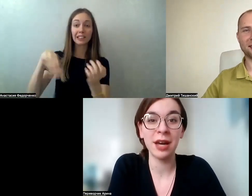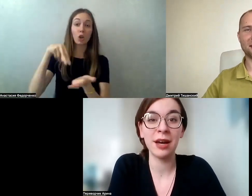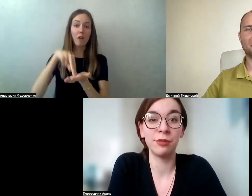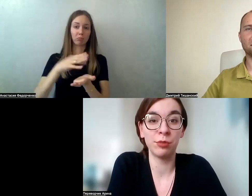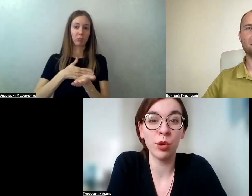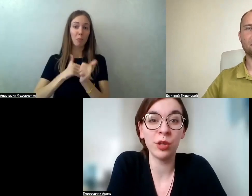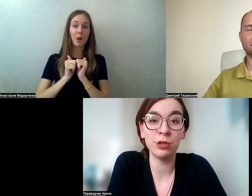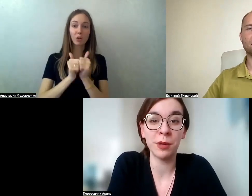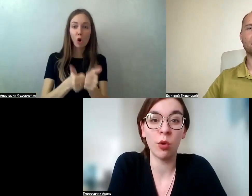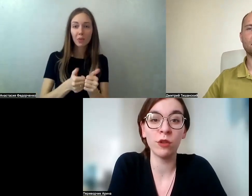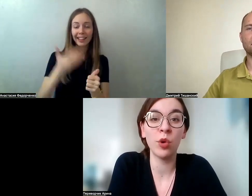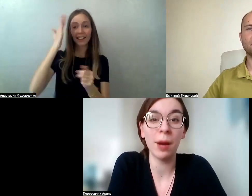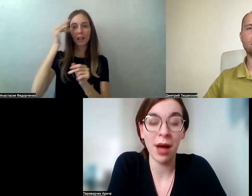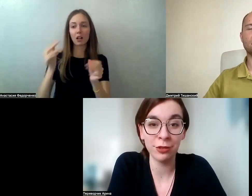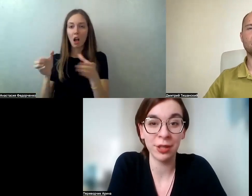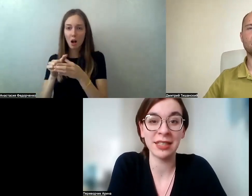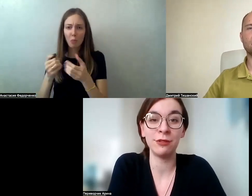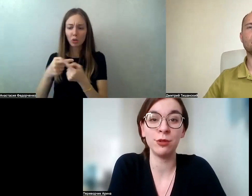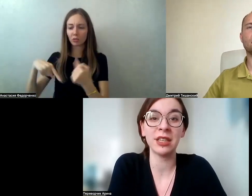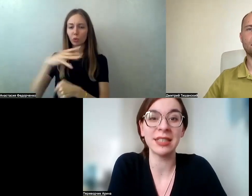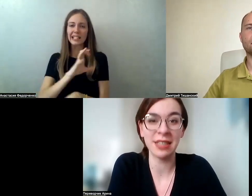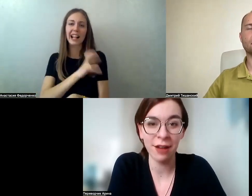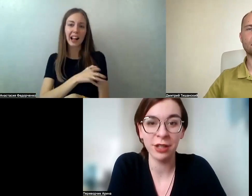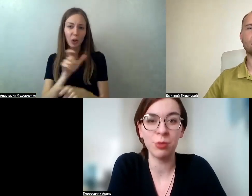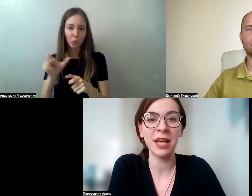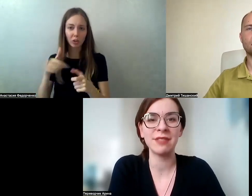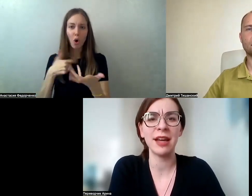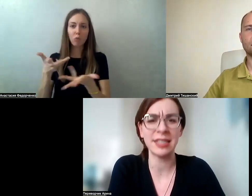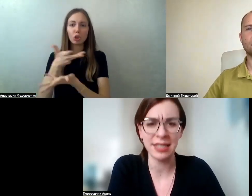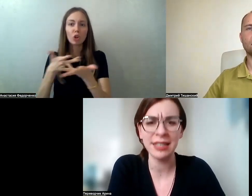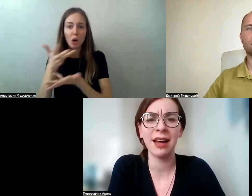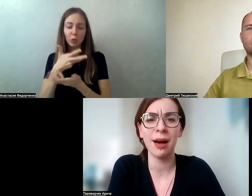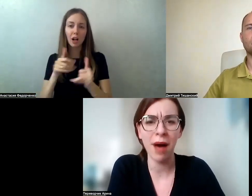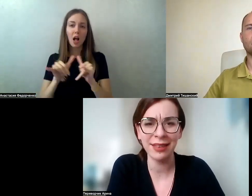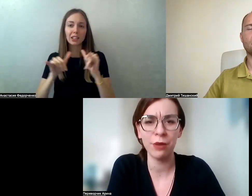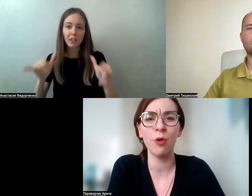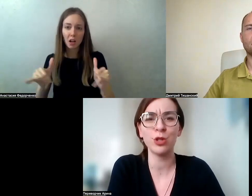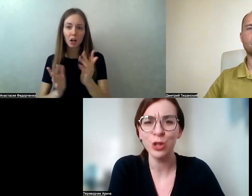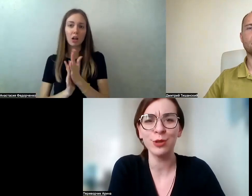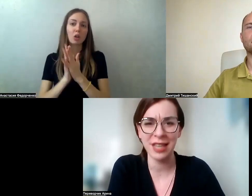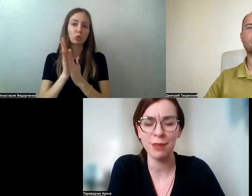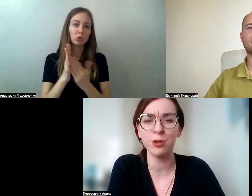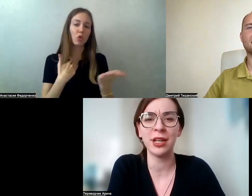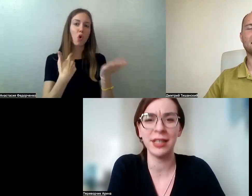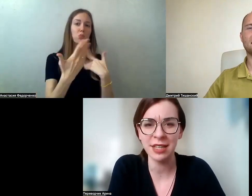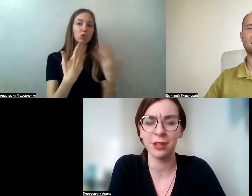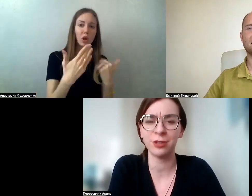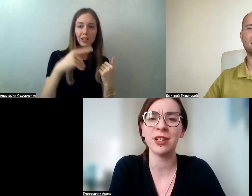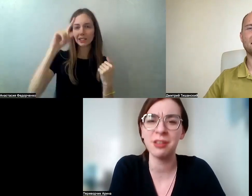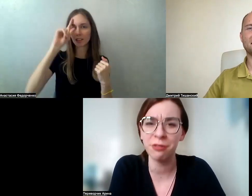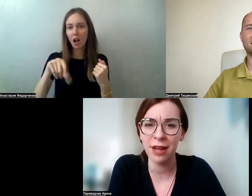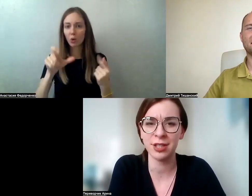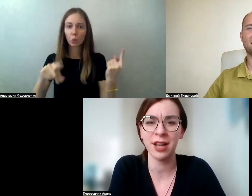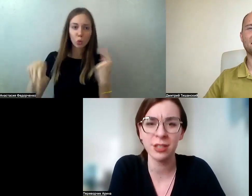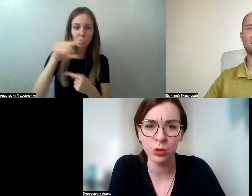Superjump многие люди приходят в мою команду, я становлюсь их наставником. У меня есть своя сильная команда мощных людей, мощных лидеров,